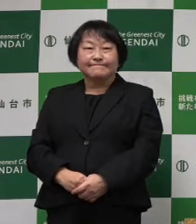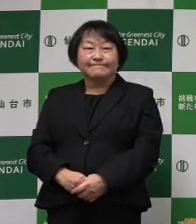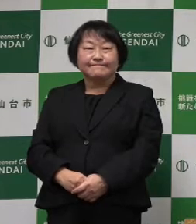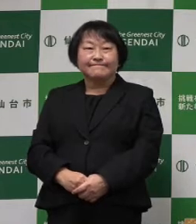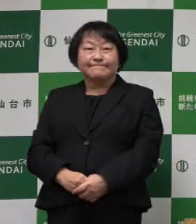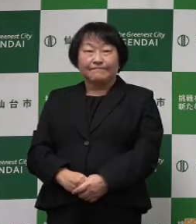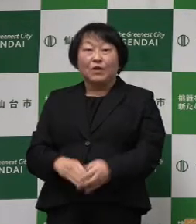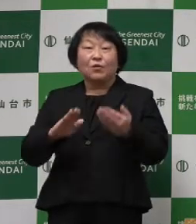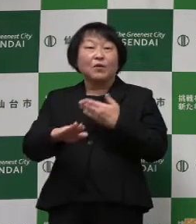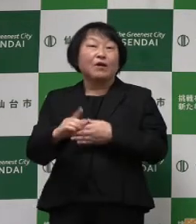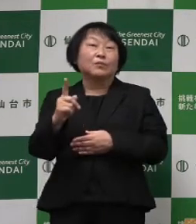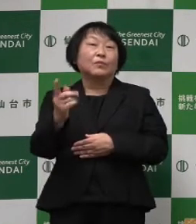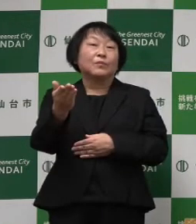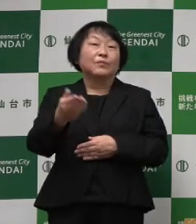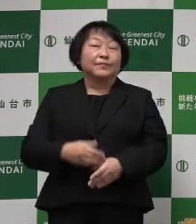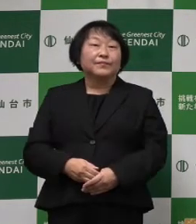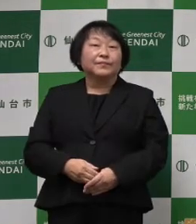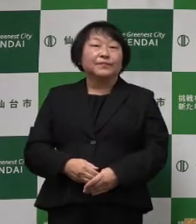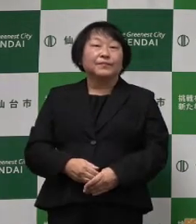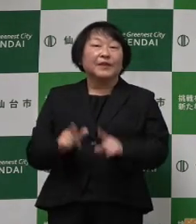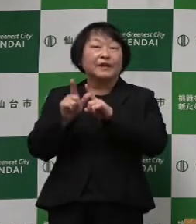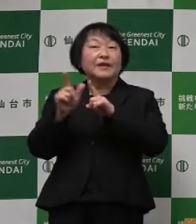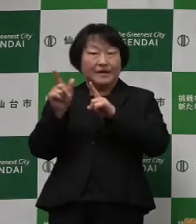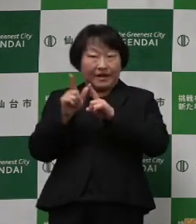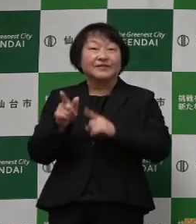はい、他にご質問があるでしょうか。NHK さんどうぞ。